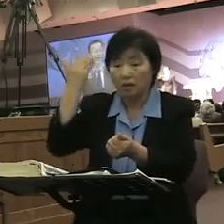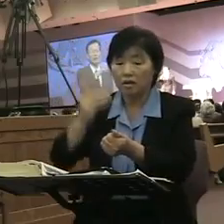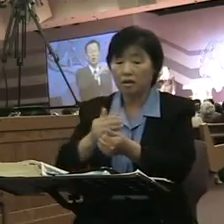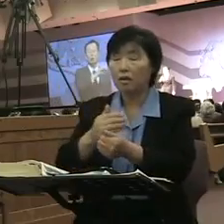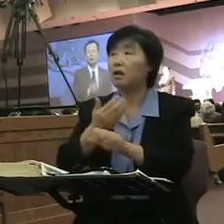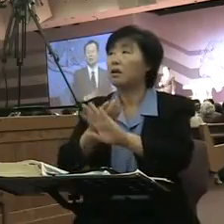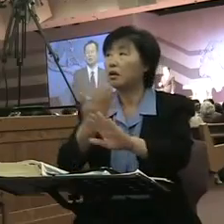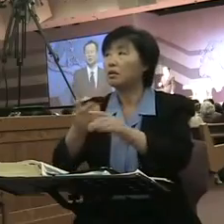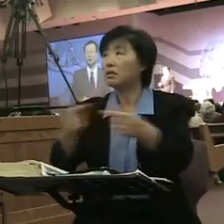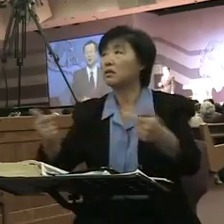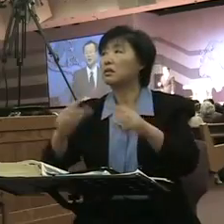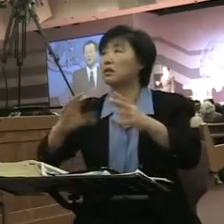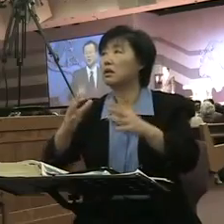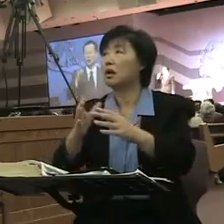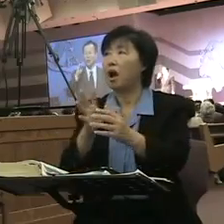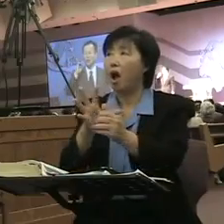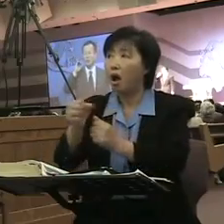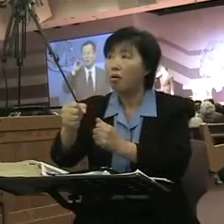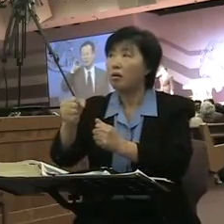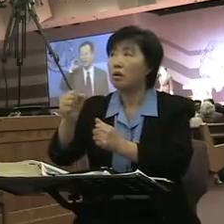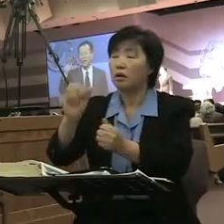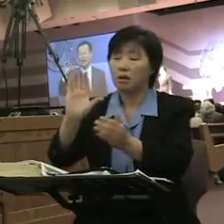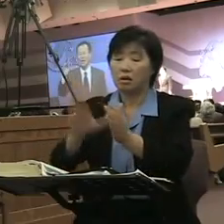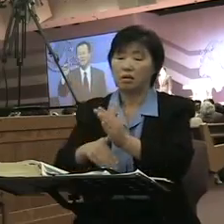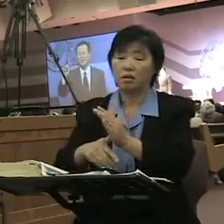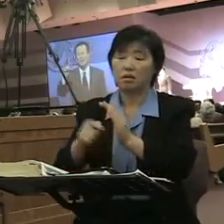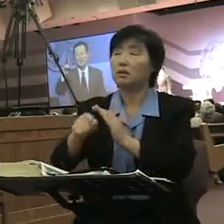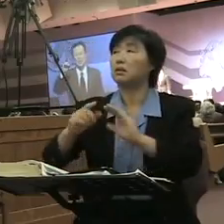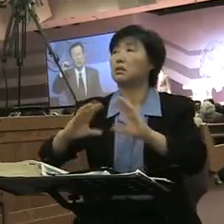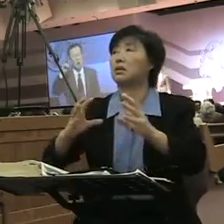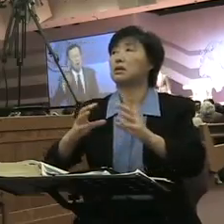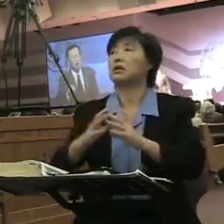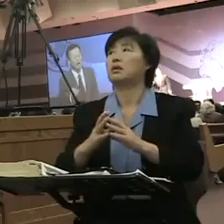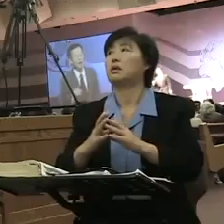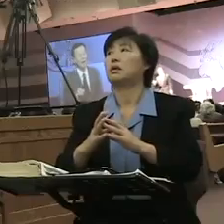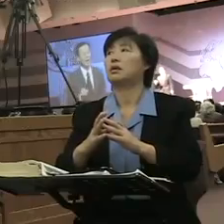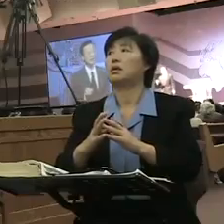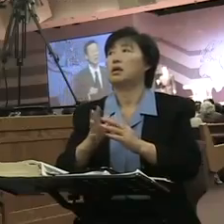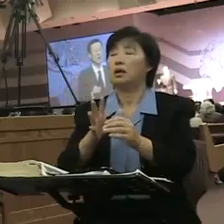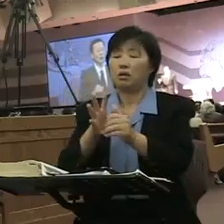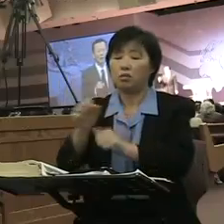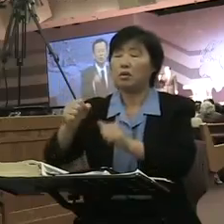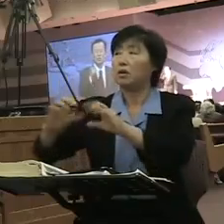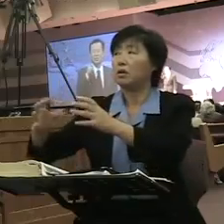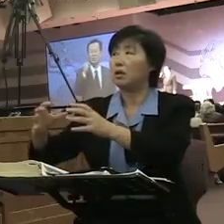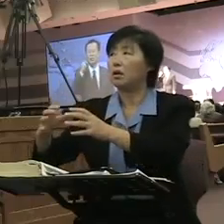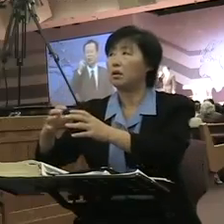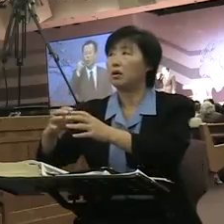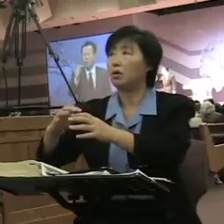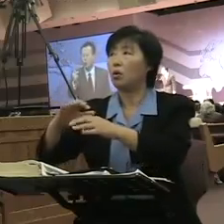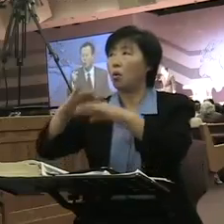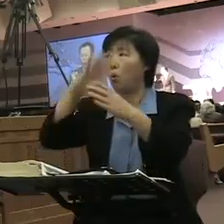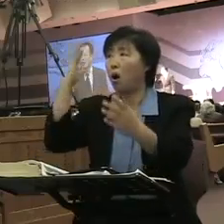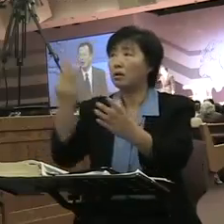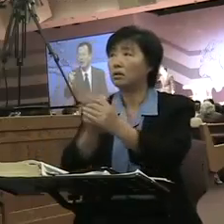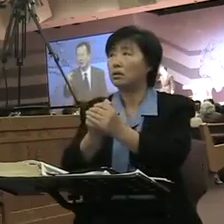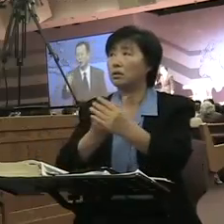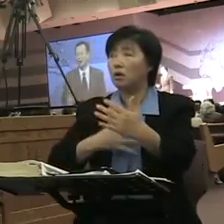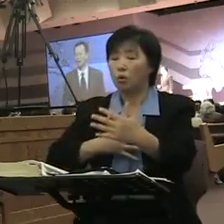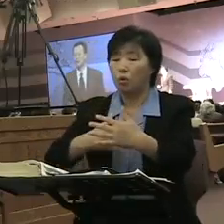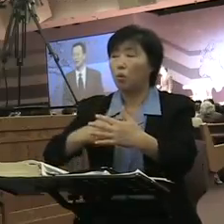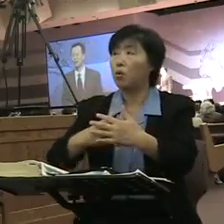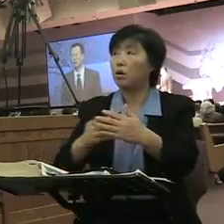큰 나라에 정복당했을 때 그 나라가 이 그 정복당한 나라를 완전히 그 공포